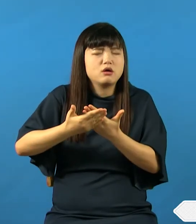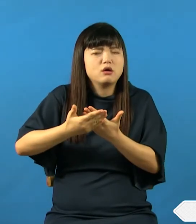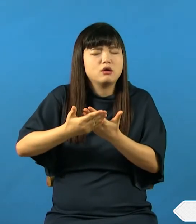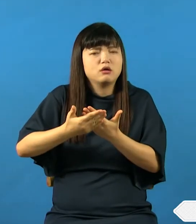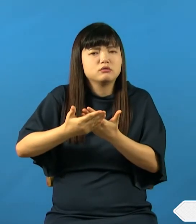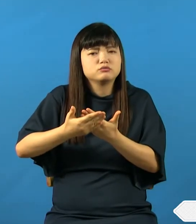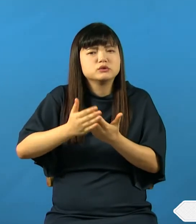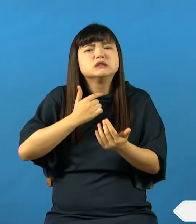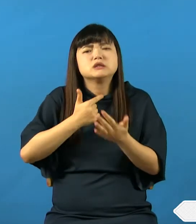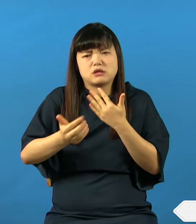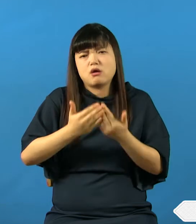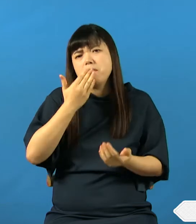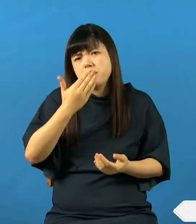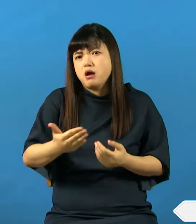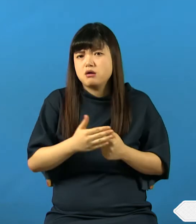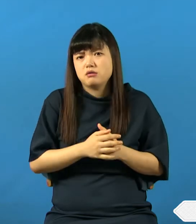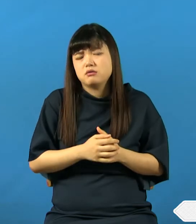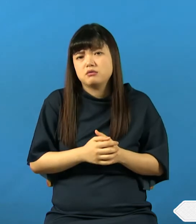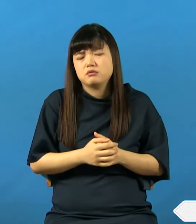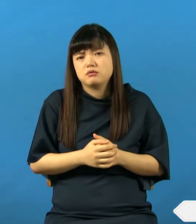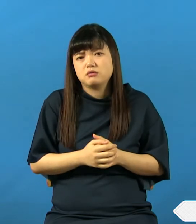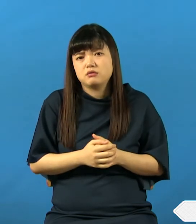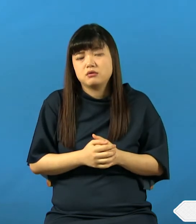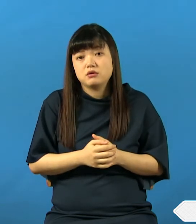거 우리 얼마든지 체험할 수 있습니다.